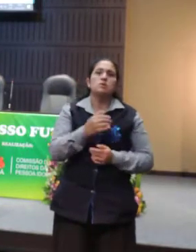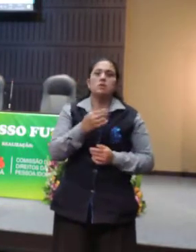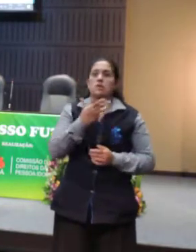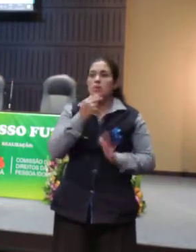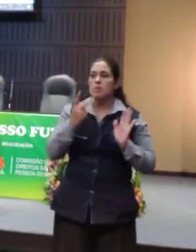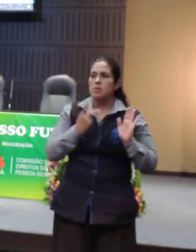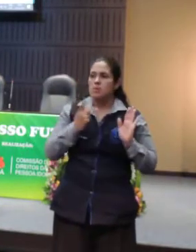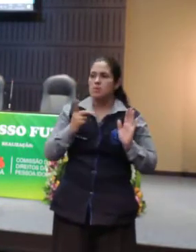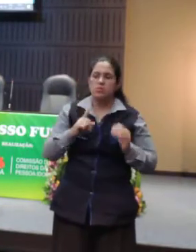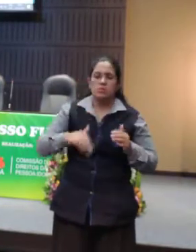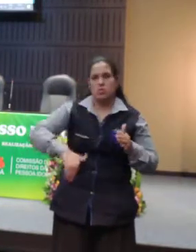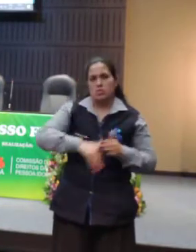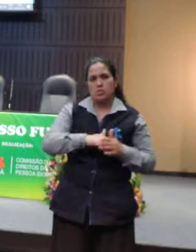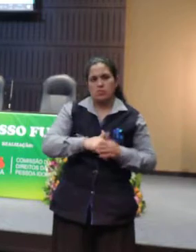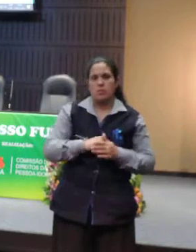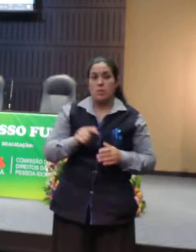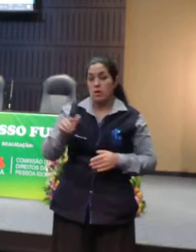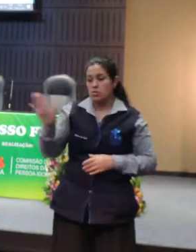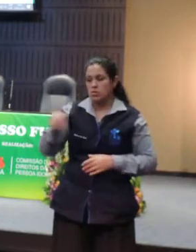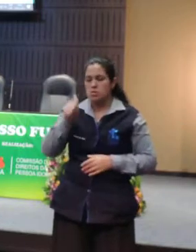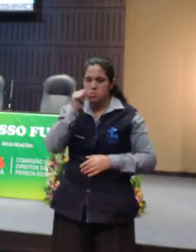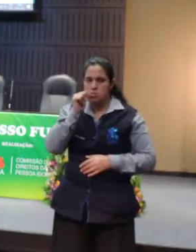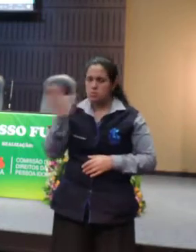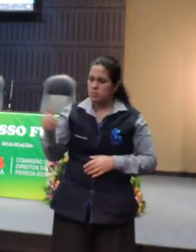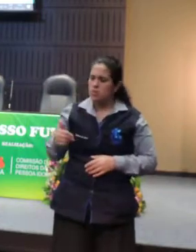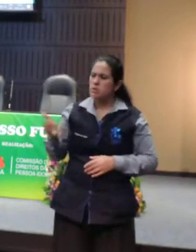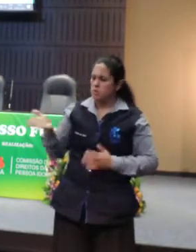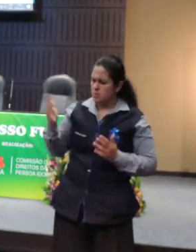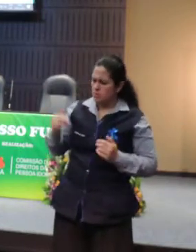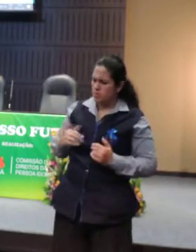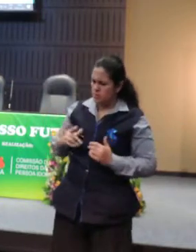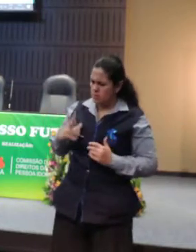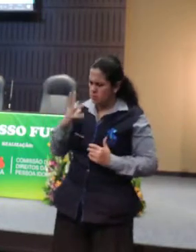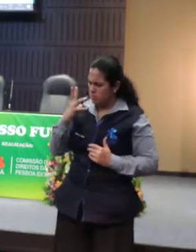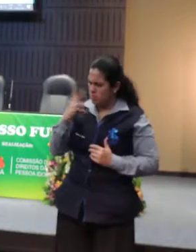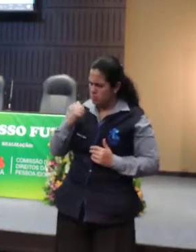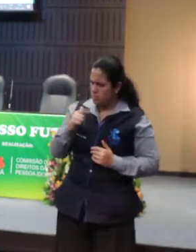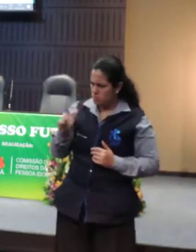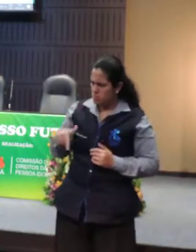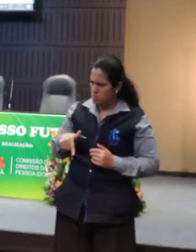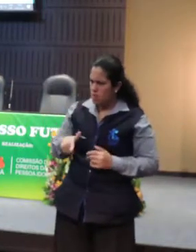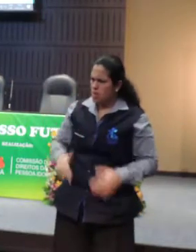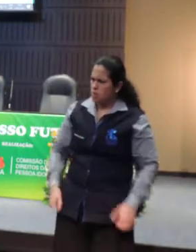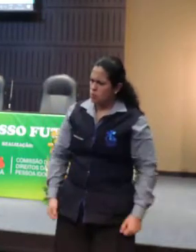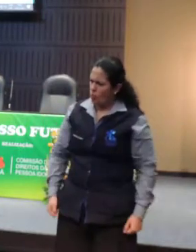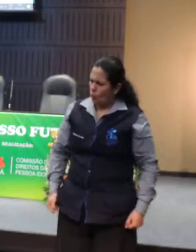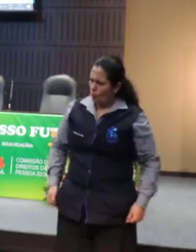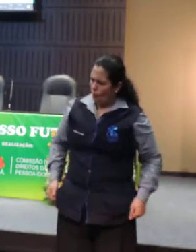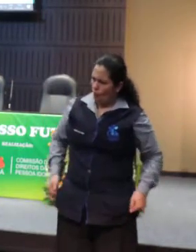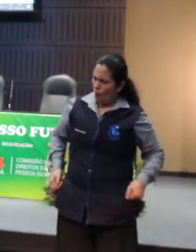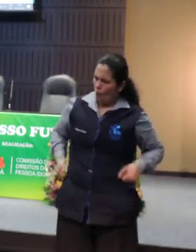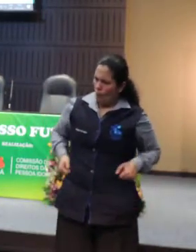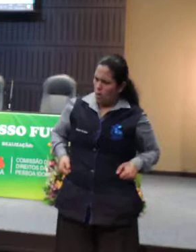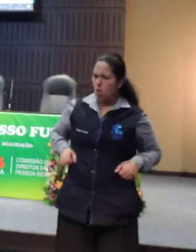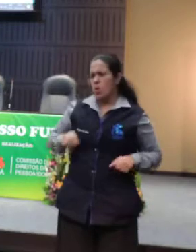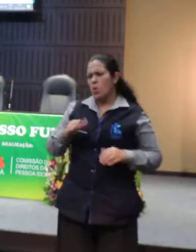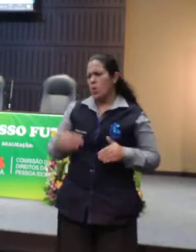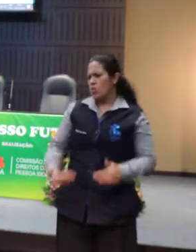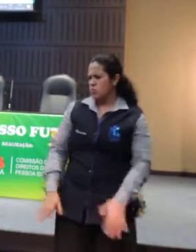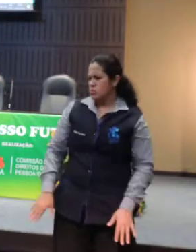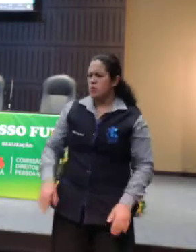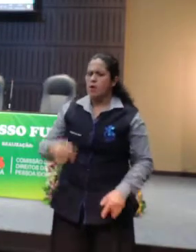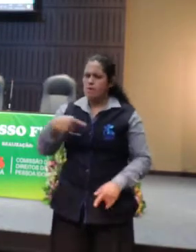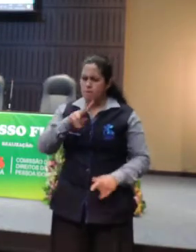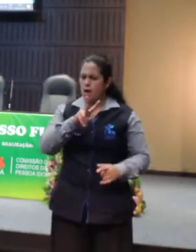começaram a brigar. Eu cheguei nela e falei, vem cá, coloca, você tem um corpo tão lindo, coloca aquelas calças justinhas, ou coloca um vestidinho